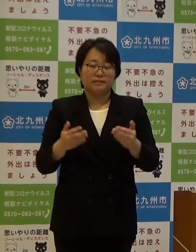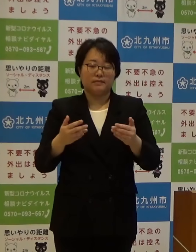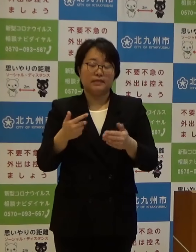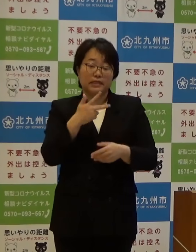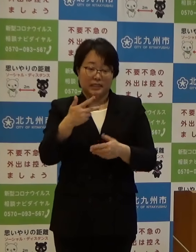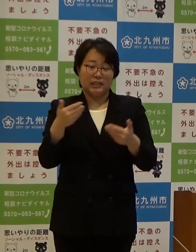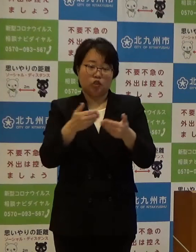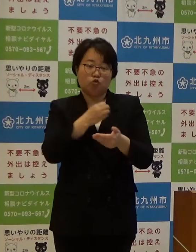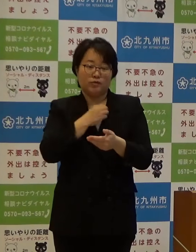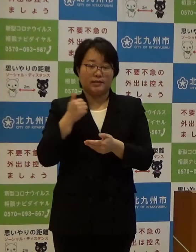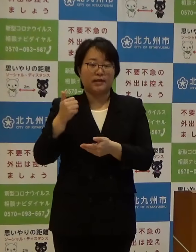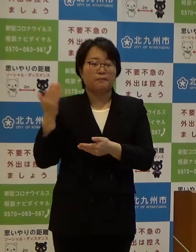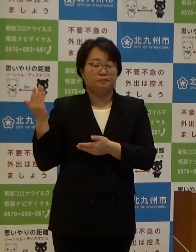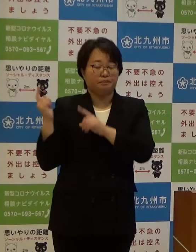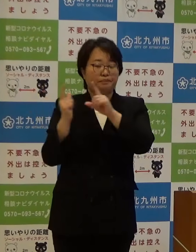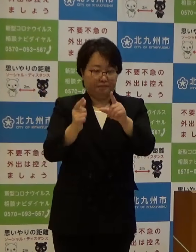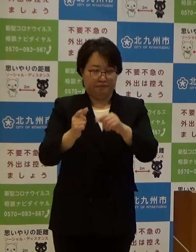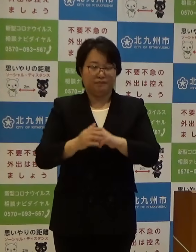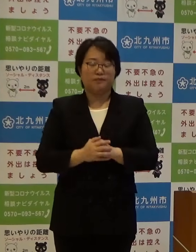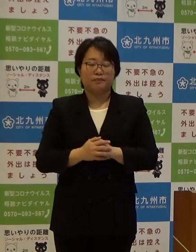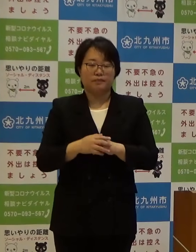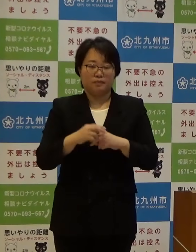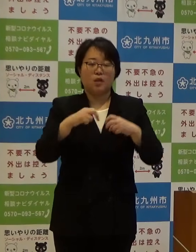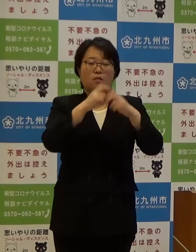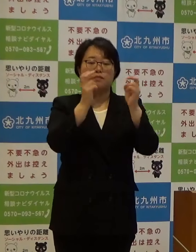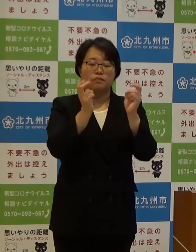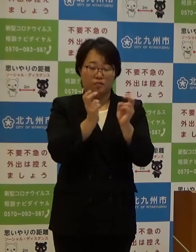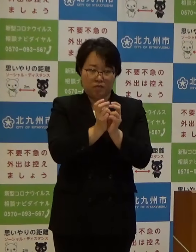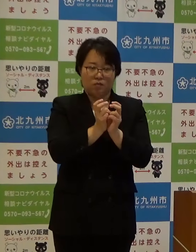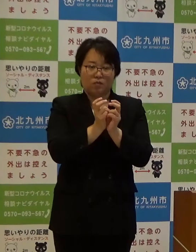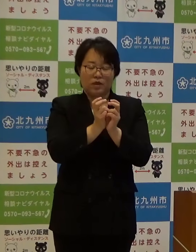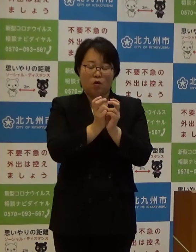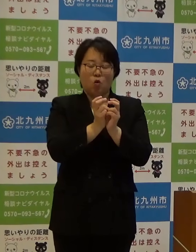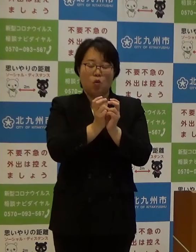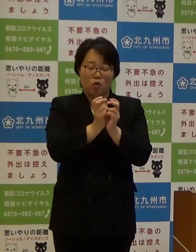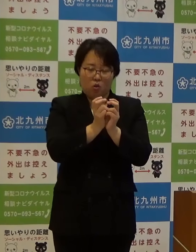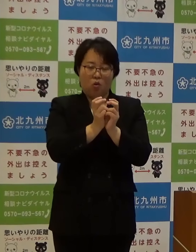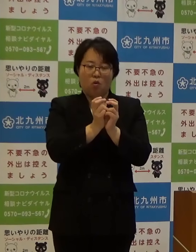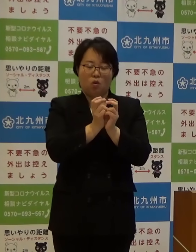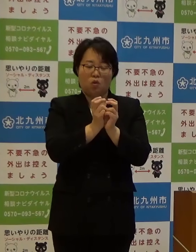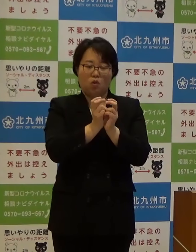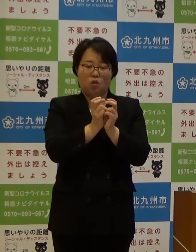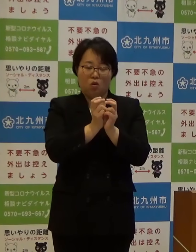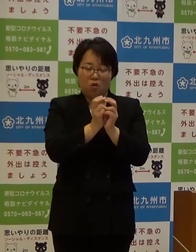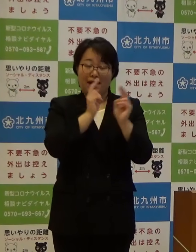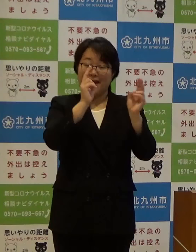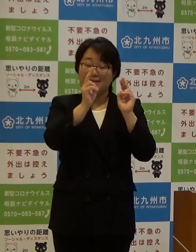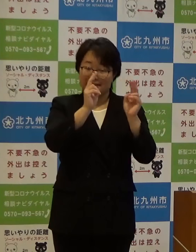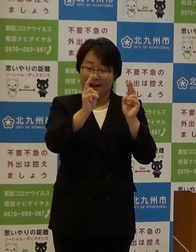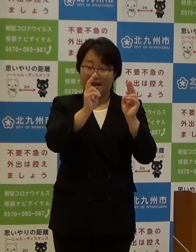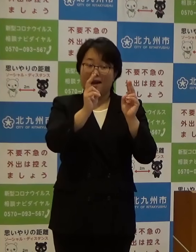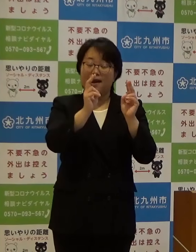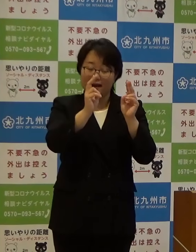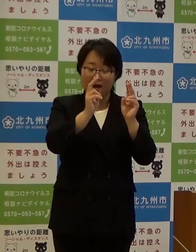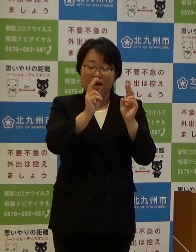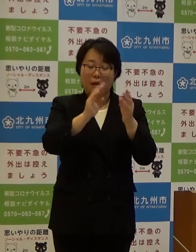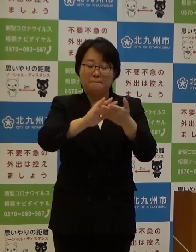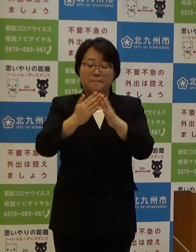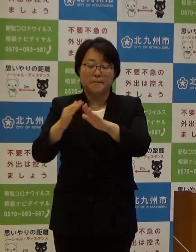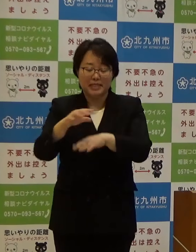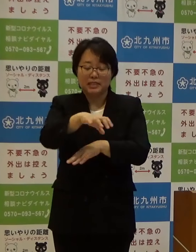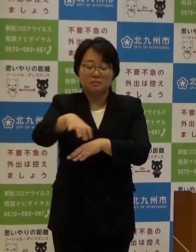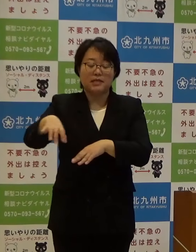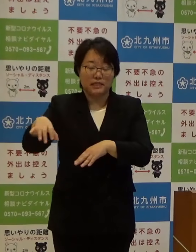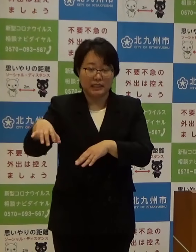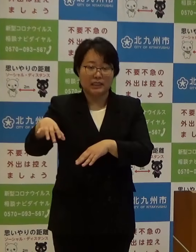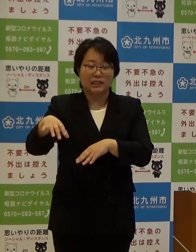ドコモさんがですね、モバイル通貨時計というのを、今、各都市のですね、まあ、主要なところ